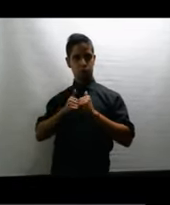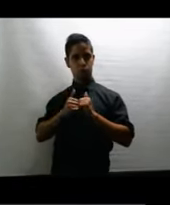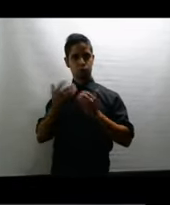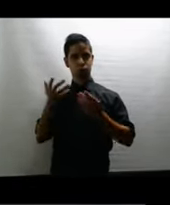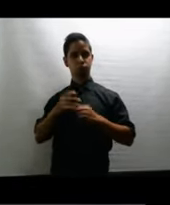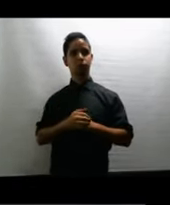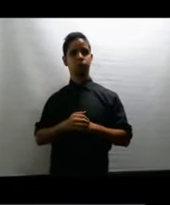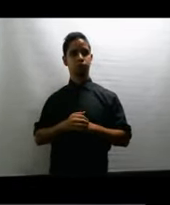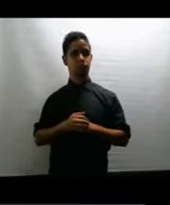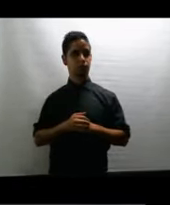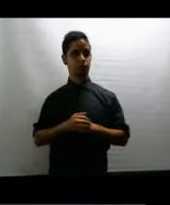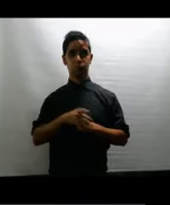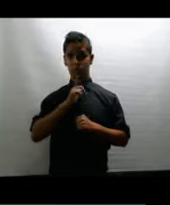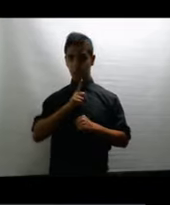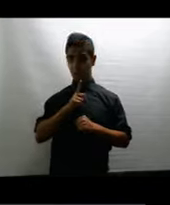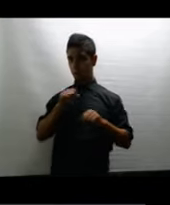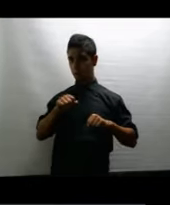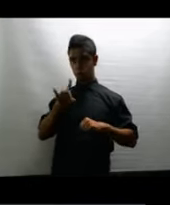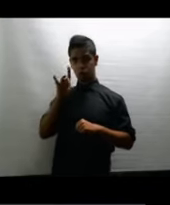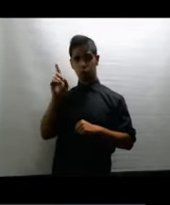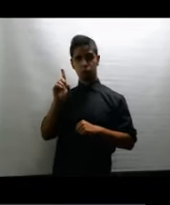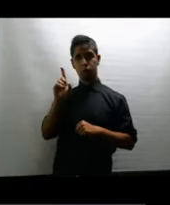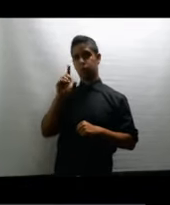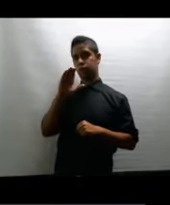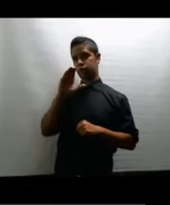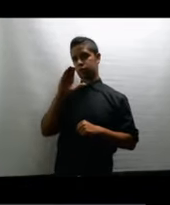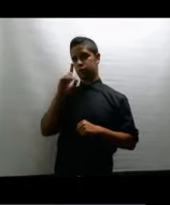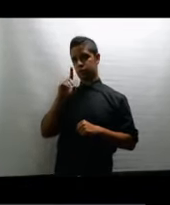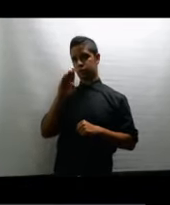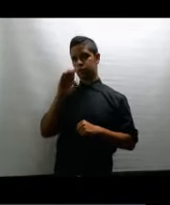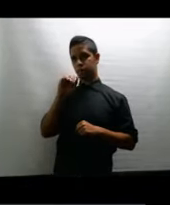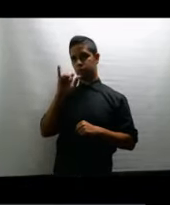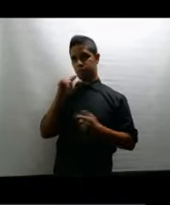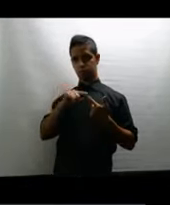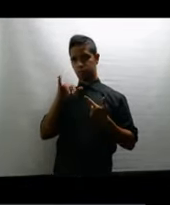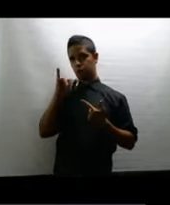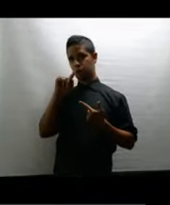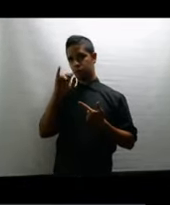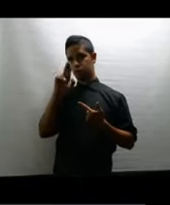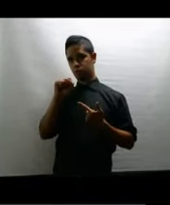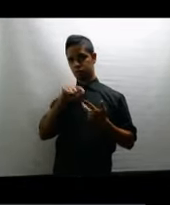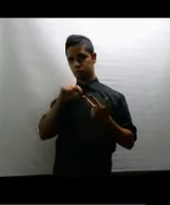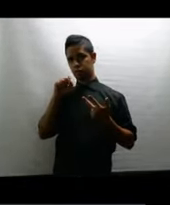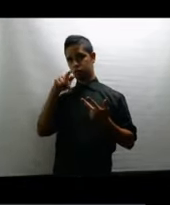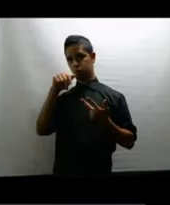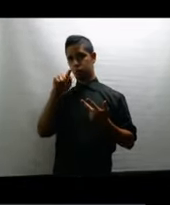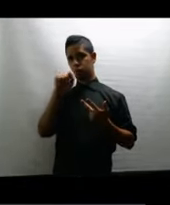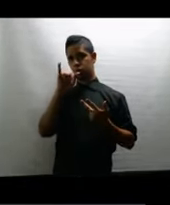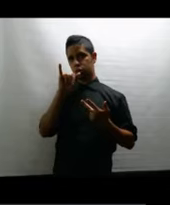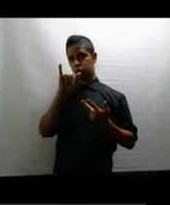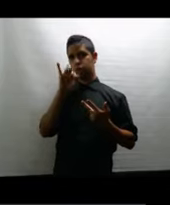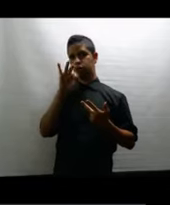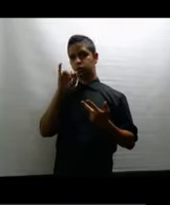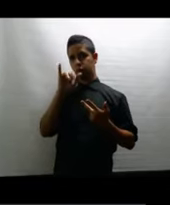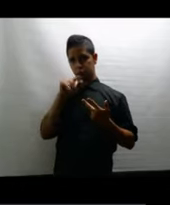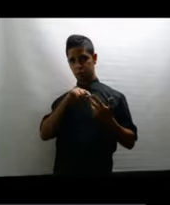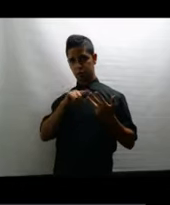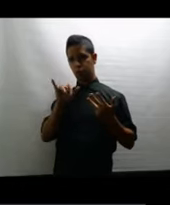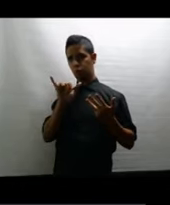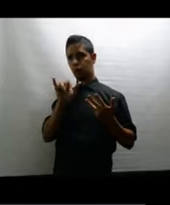Y está en CD Baby, creo, ¿verdad? Está en CD Baby, está en iTunes, Spotify, está la